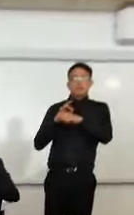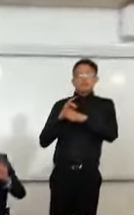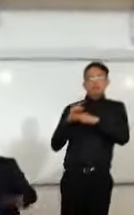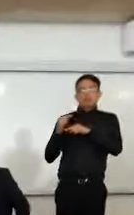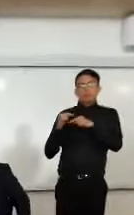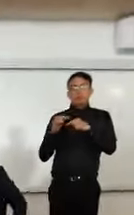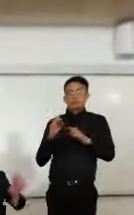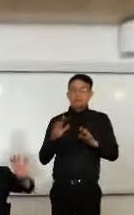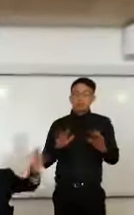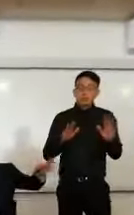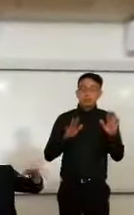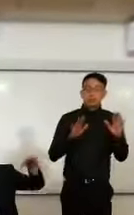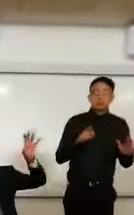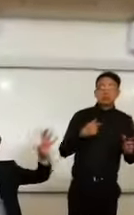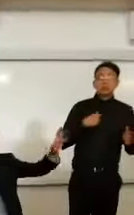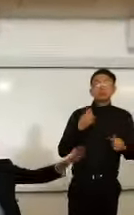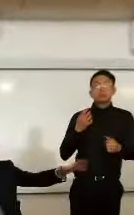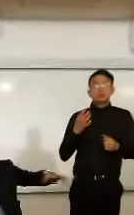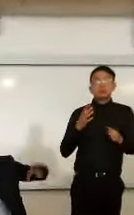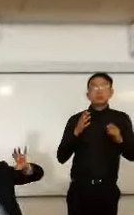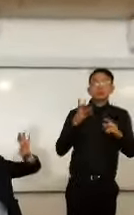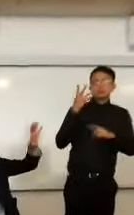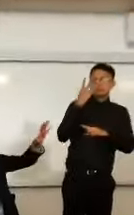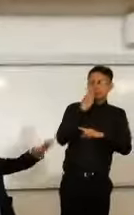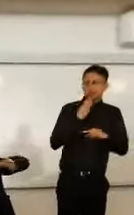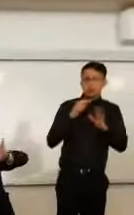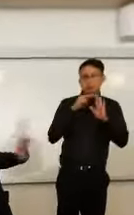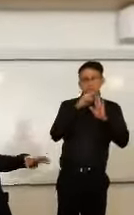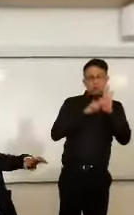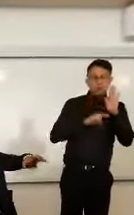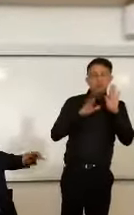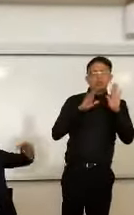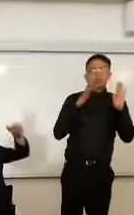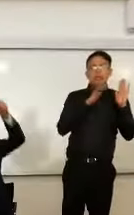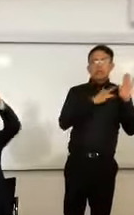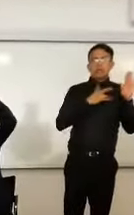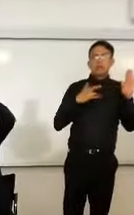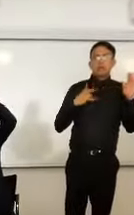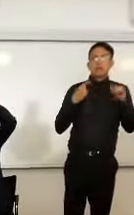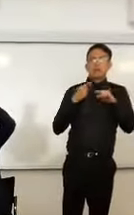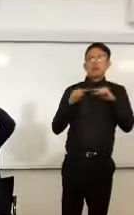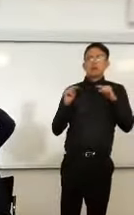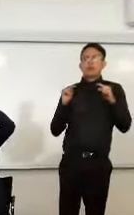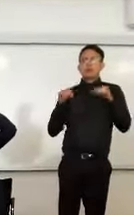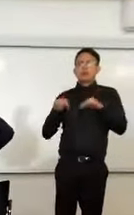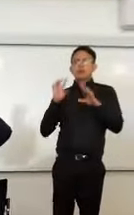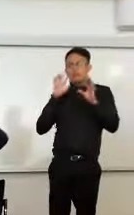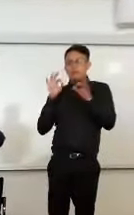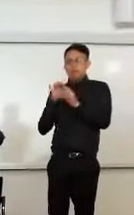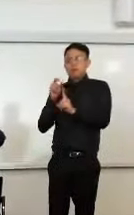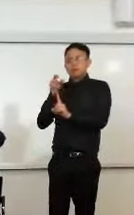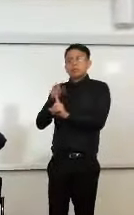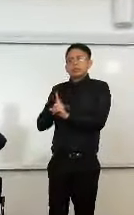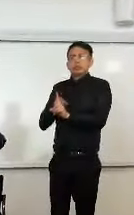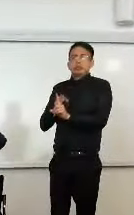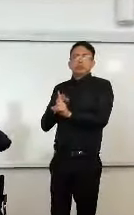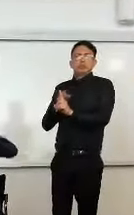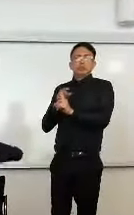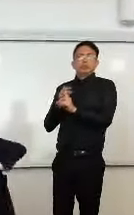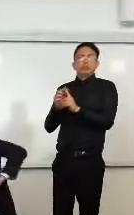hey, espera ese momento, porque sí, muy, muy excelentes las normas del sistema de salud, pero acá nos tenemos que centrar en la persona. Esa es una de